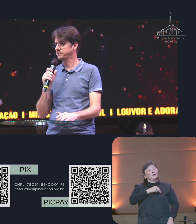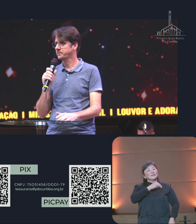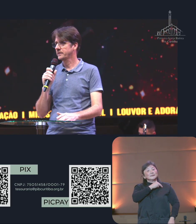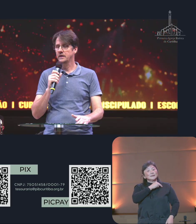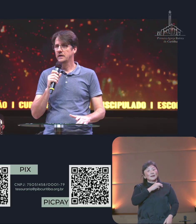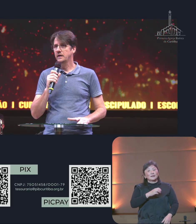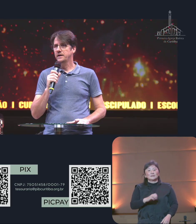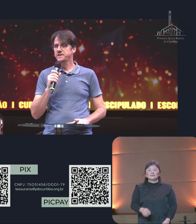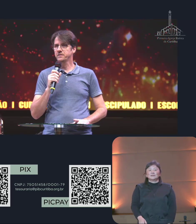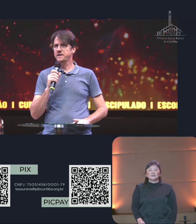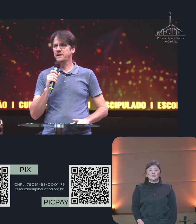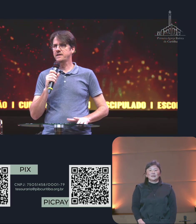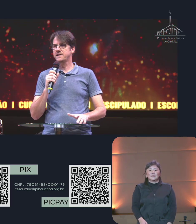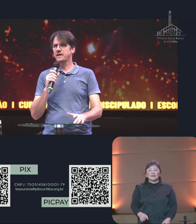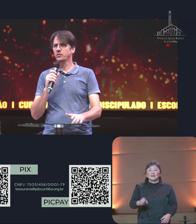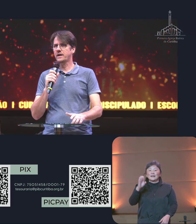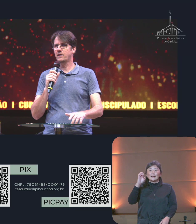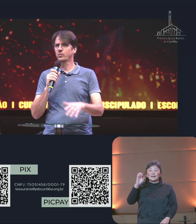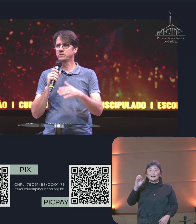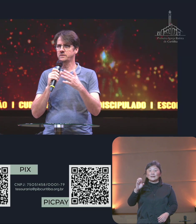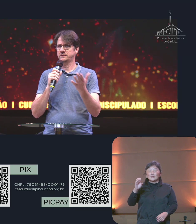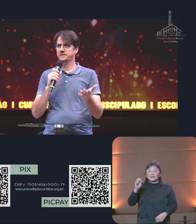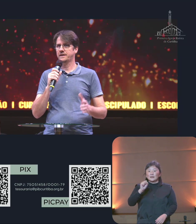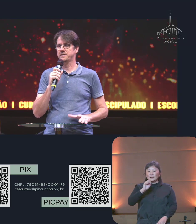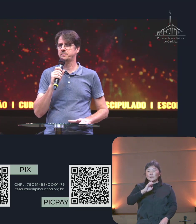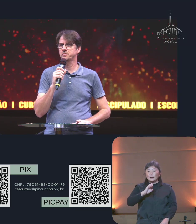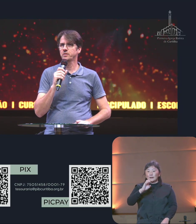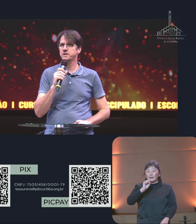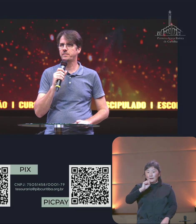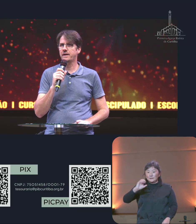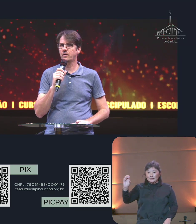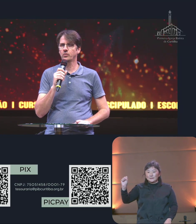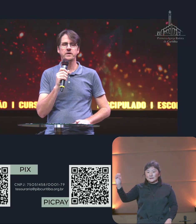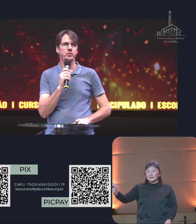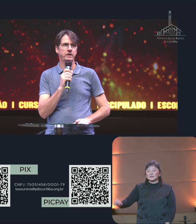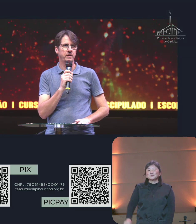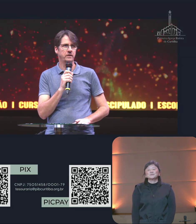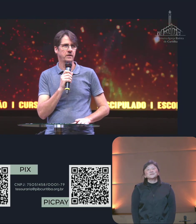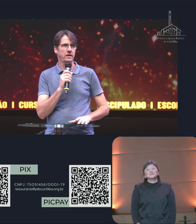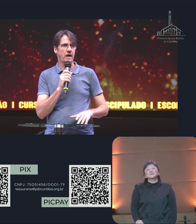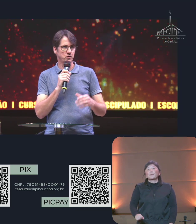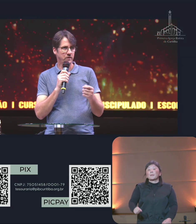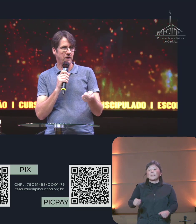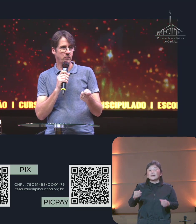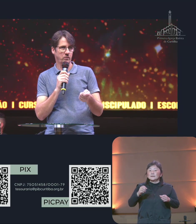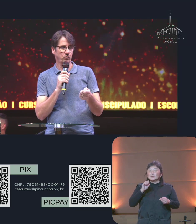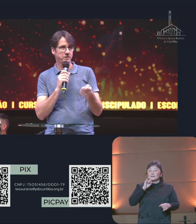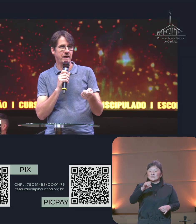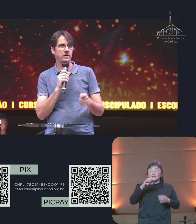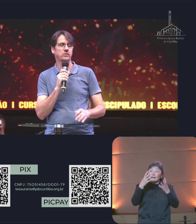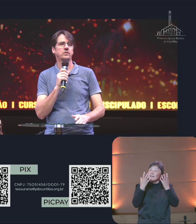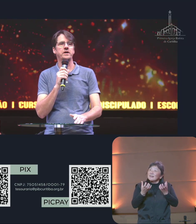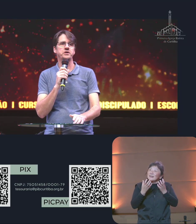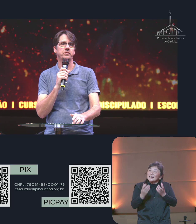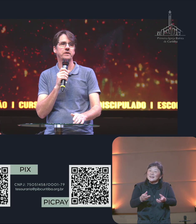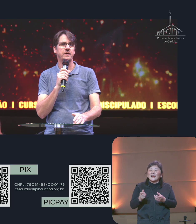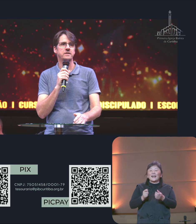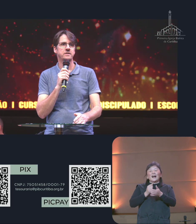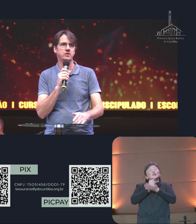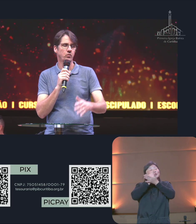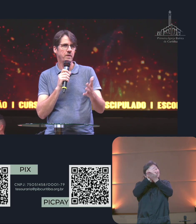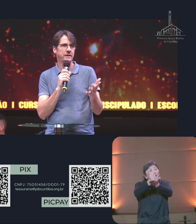retiro. E se você quiser adotar alguma daquelas pessoas para contribuir, ajudar, custear o